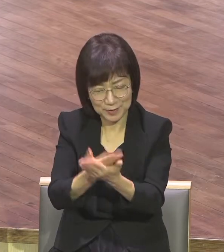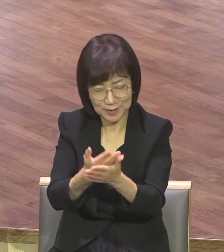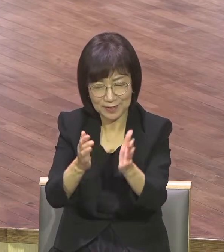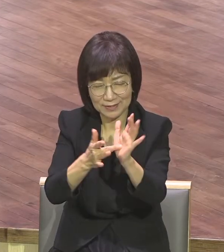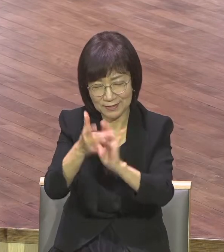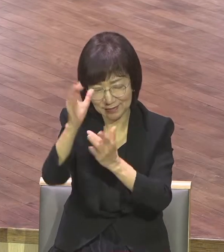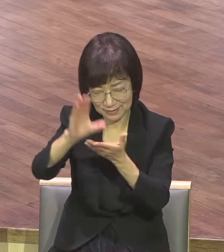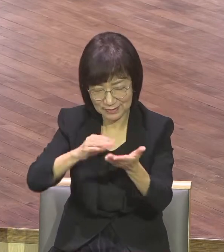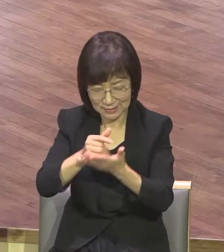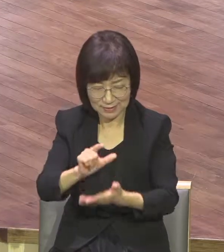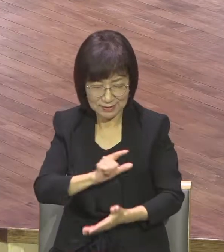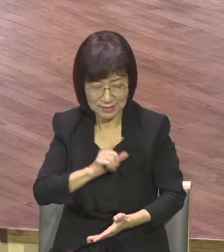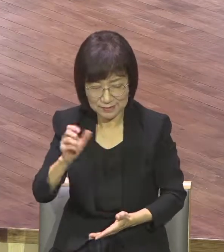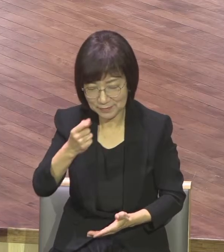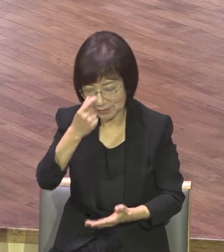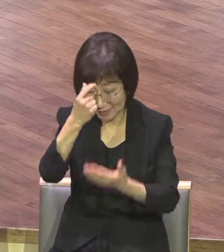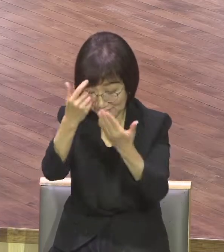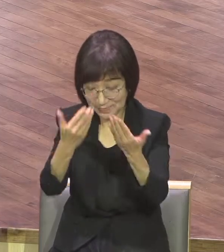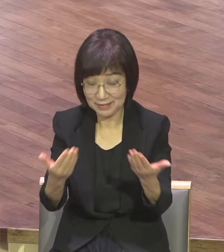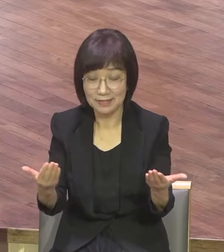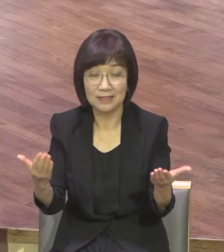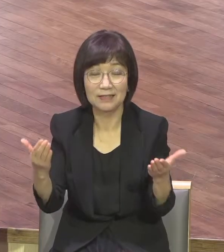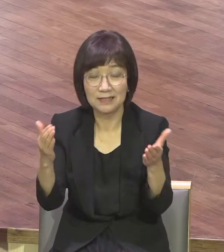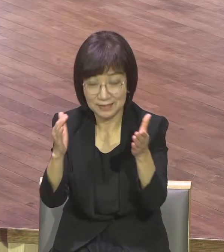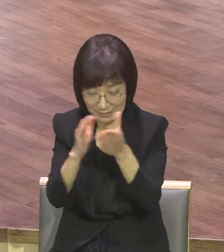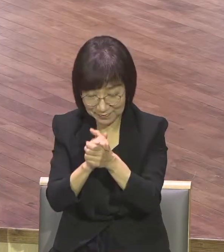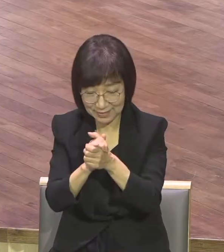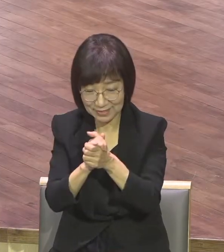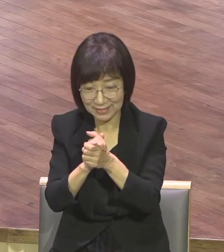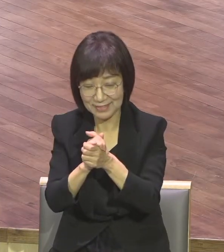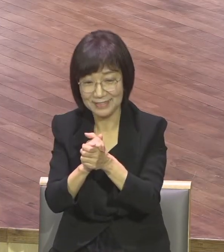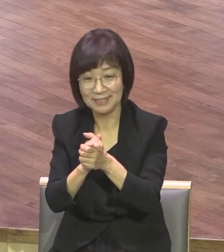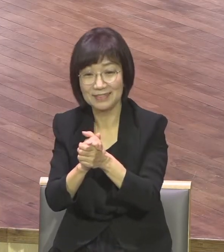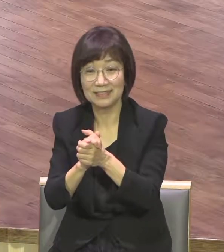기도합니다. 아멘. 수수 감